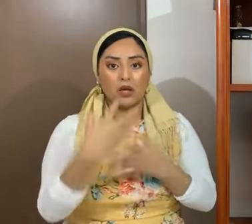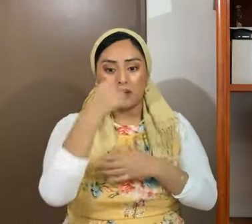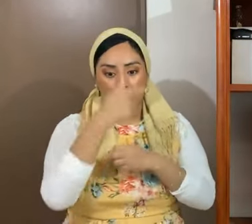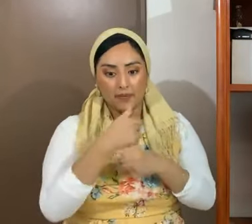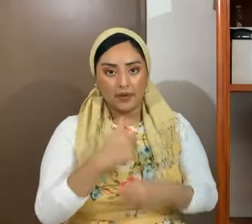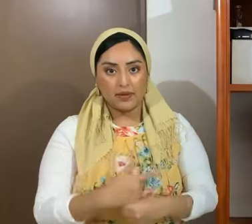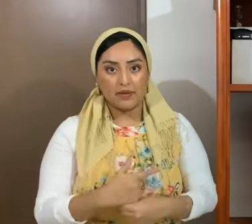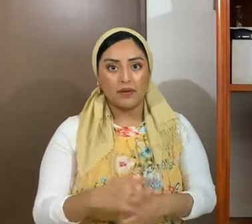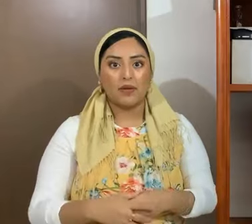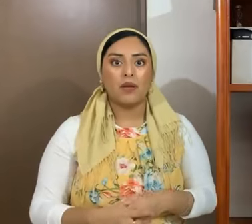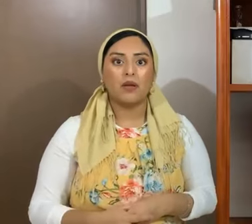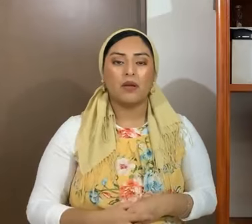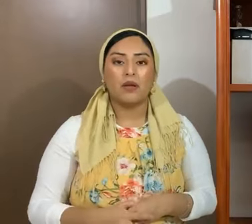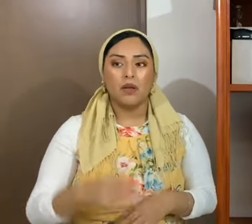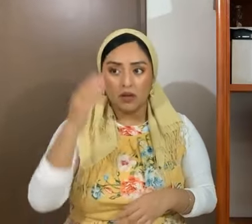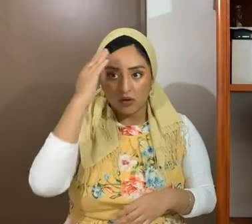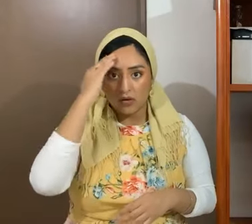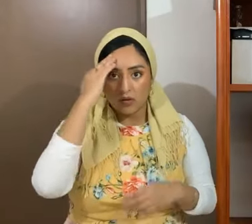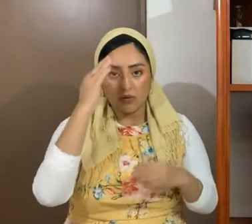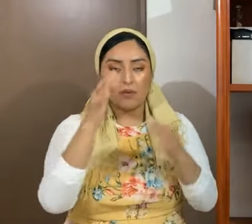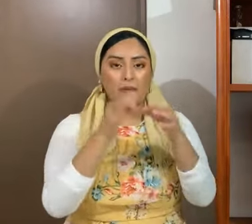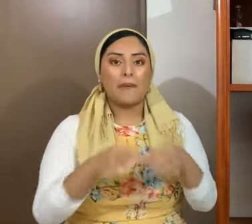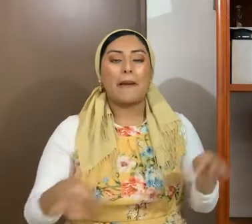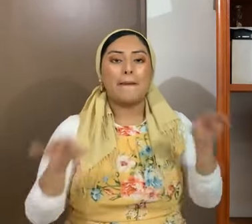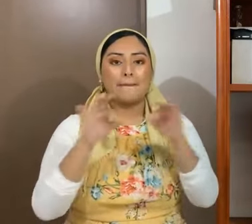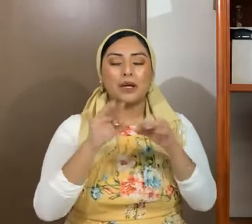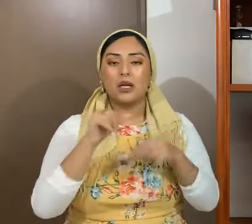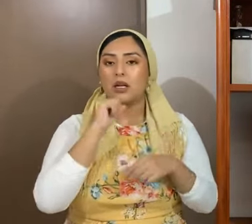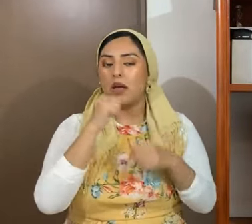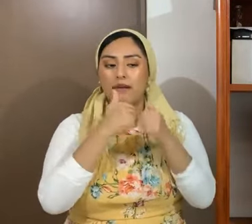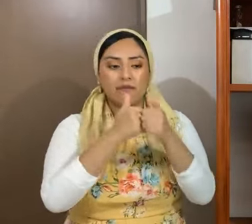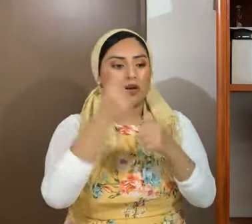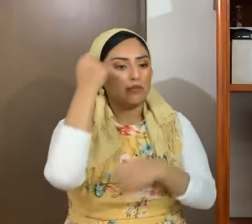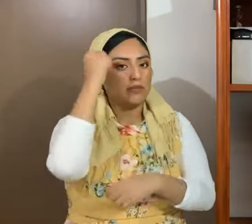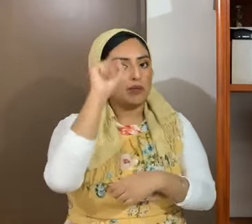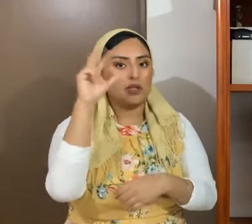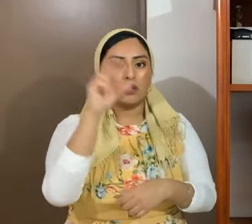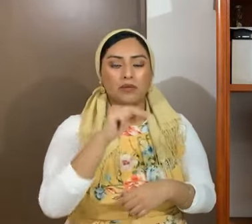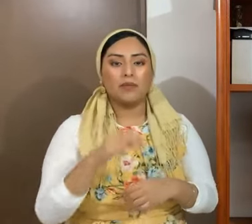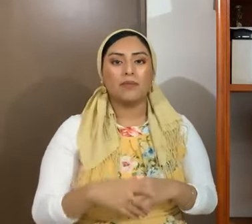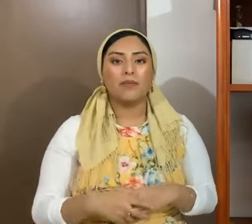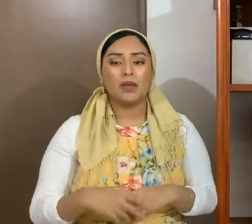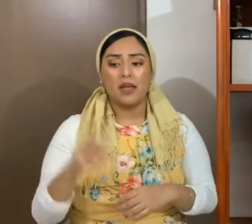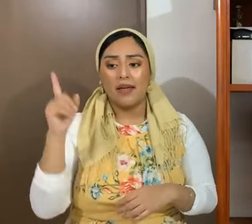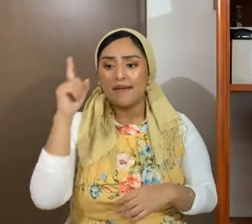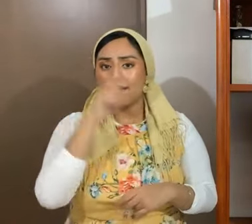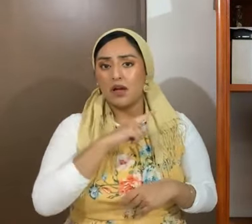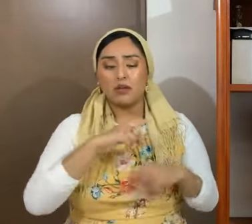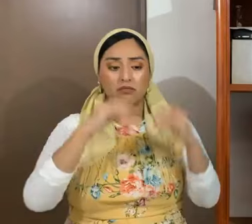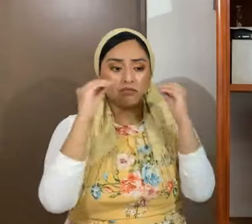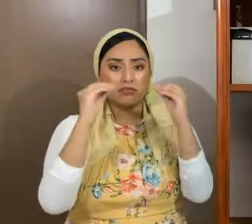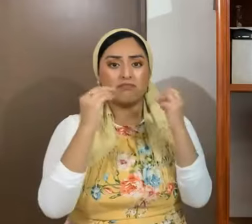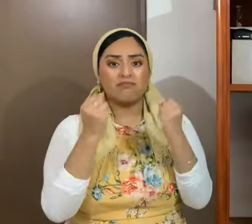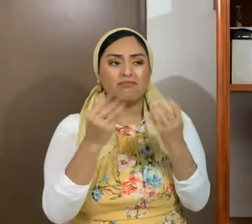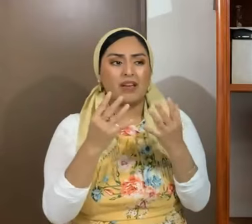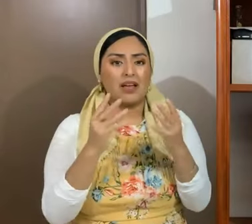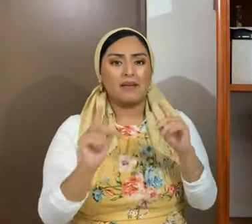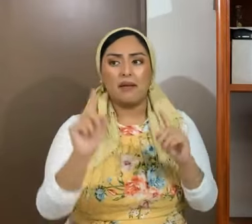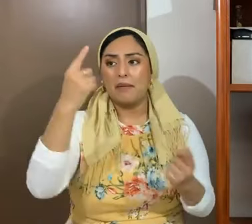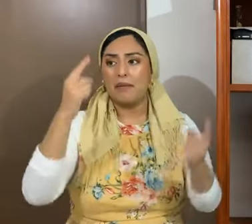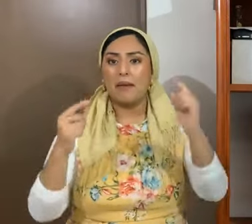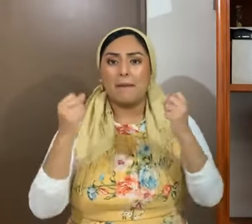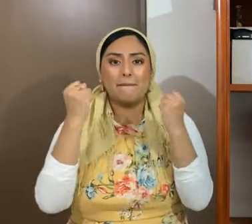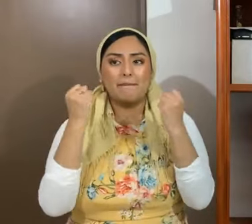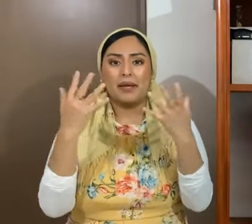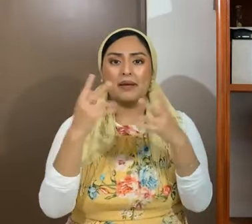nuevecitos y no nuevecitos, conozcan la importancia de no seguir a los rebeldes, porque falsas doctrinas están levantándose por todos